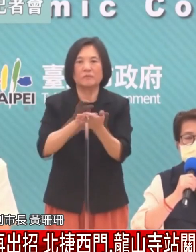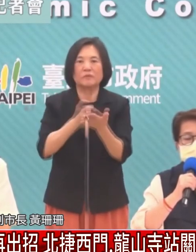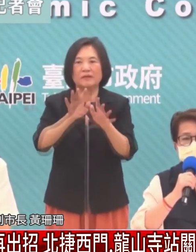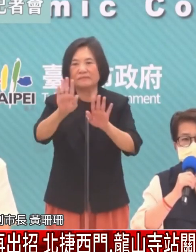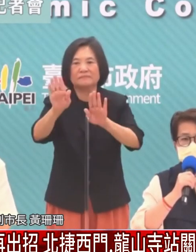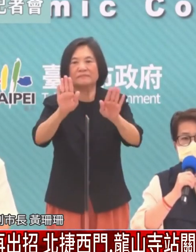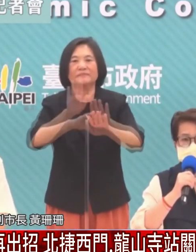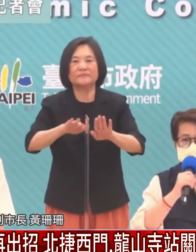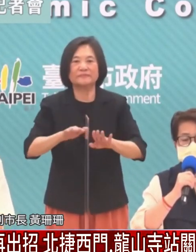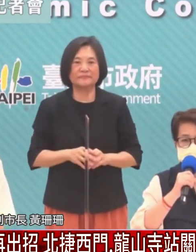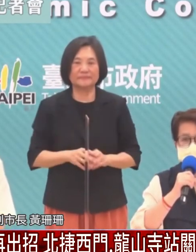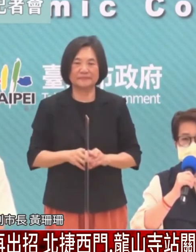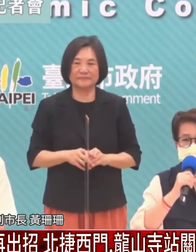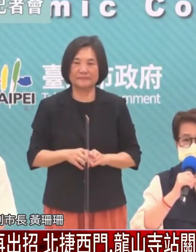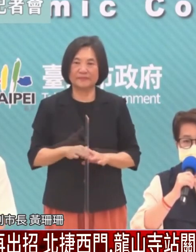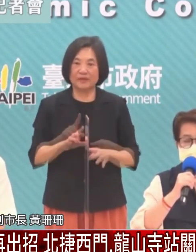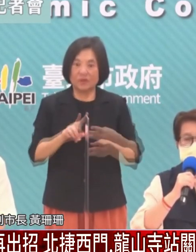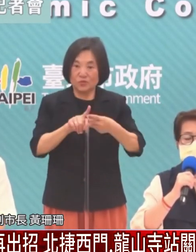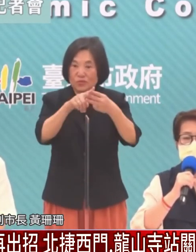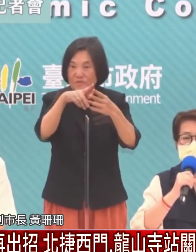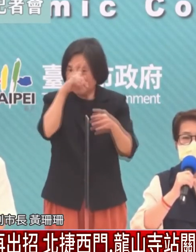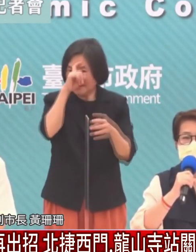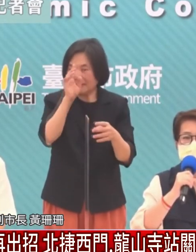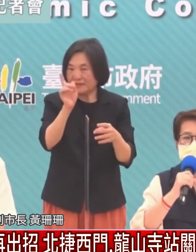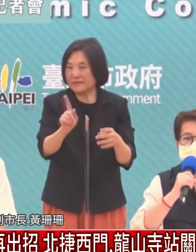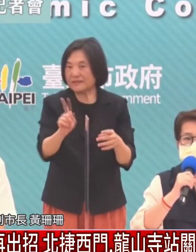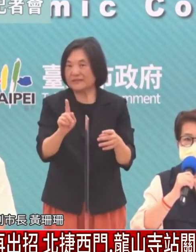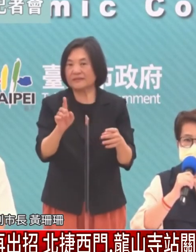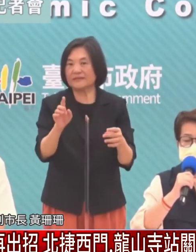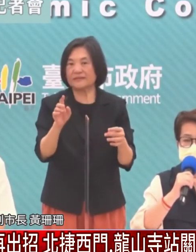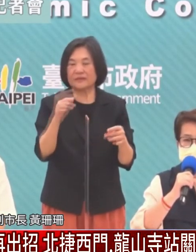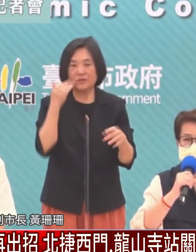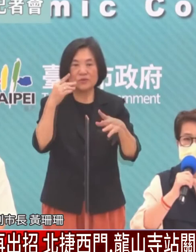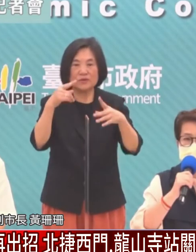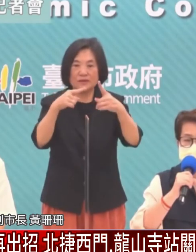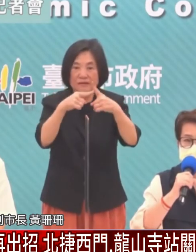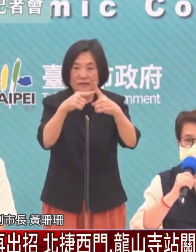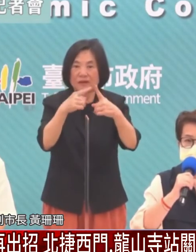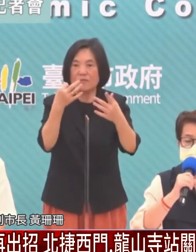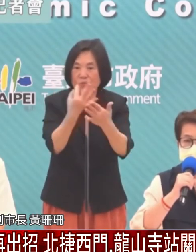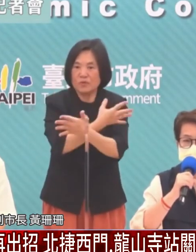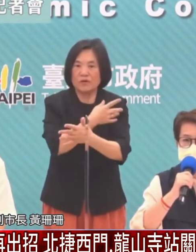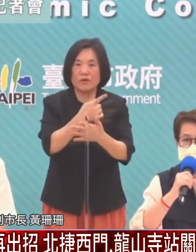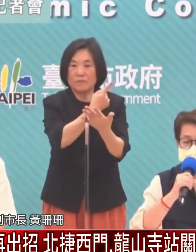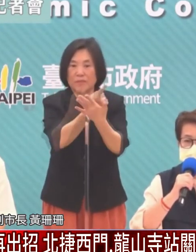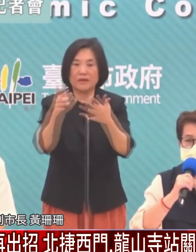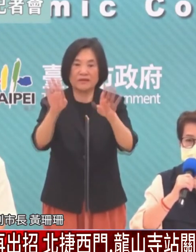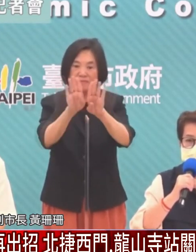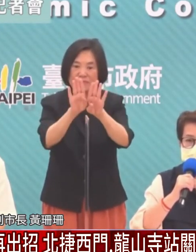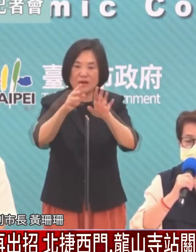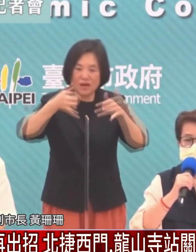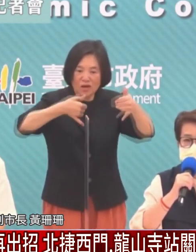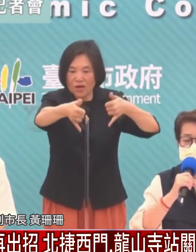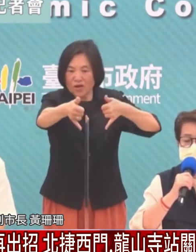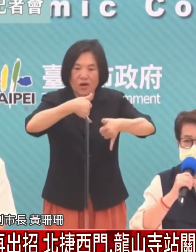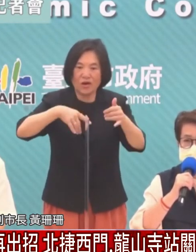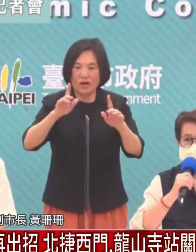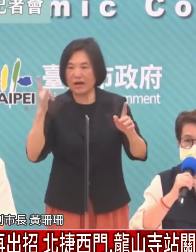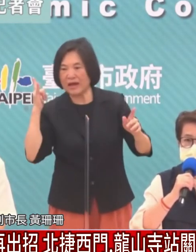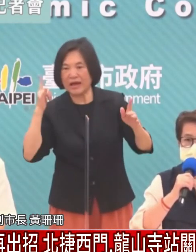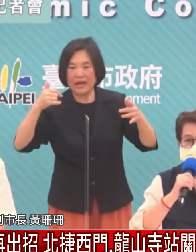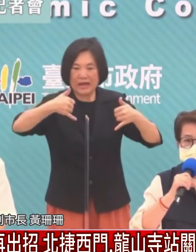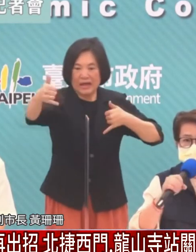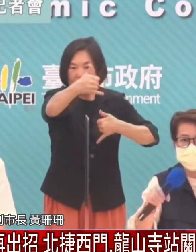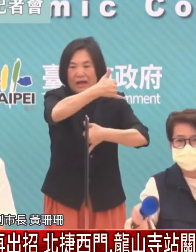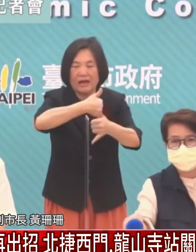挥。那主要还是希望能够减少我们如果人力没有办法在每个出入口去控制的话，我们还是需要严